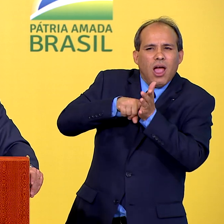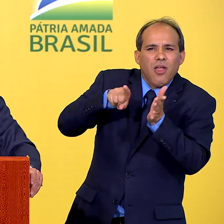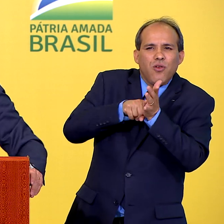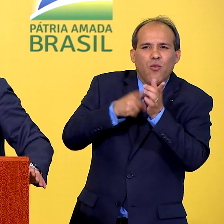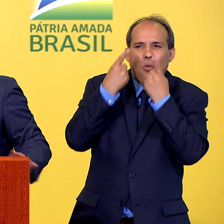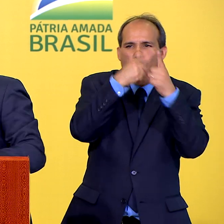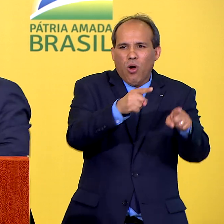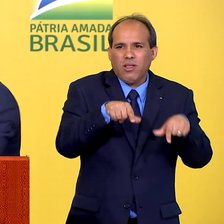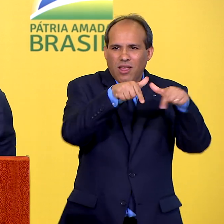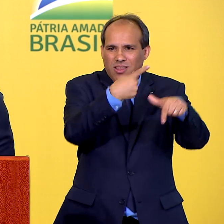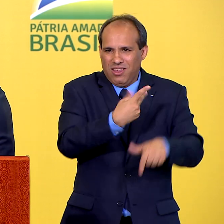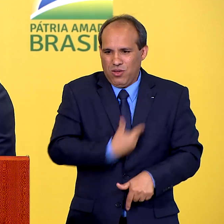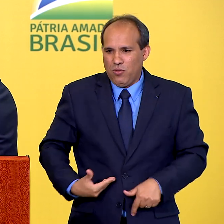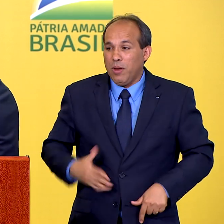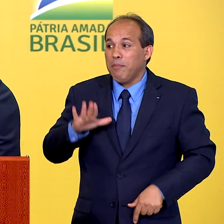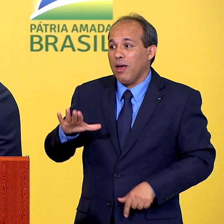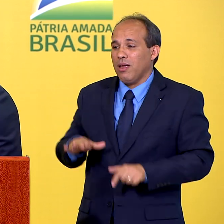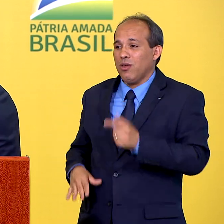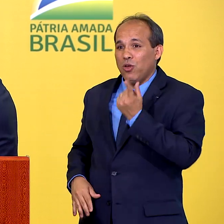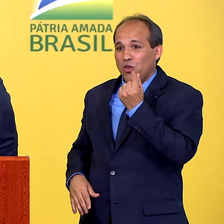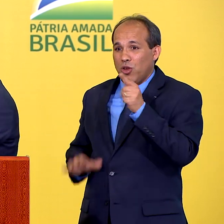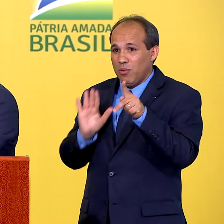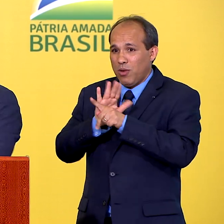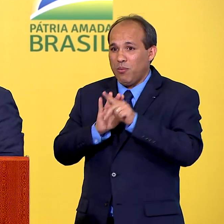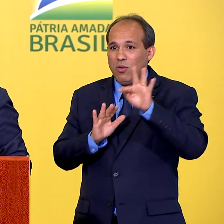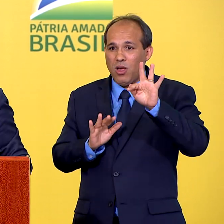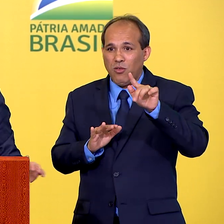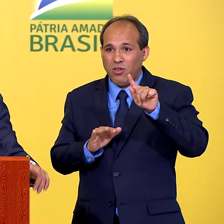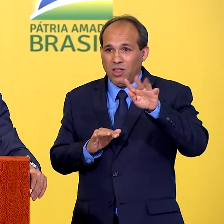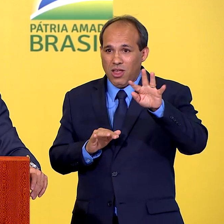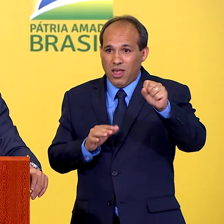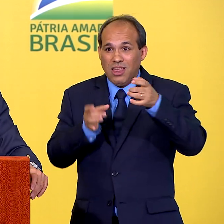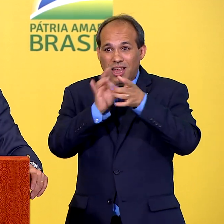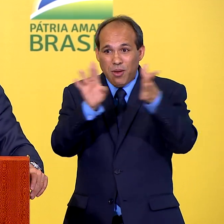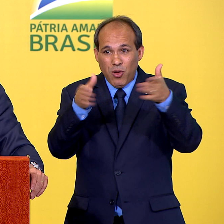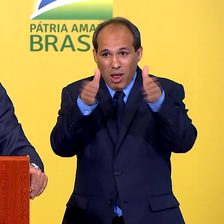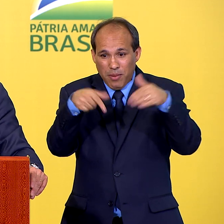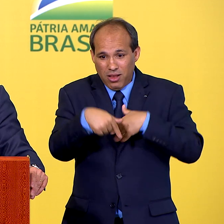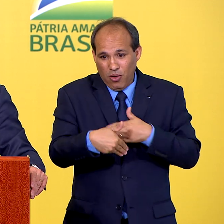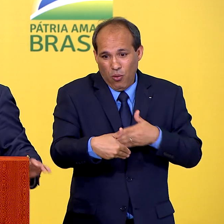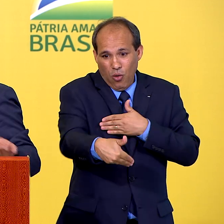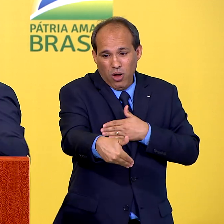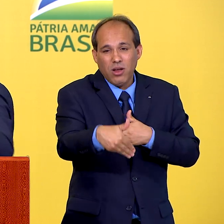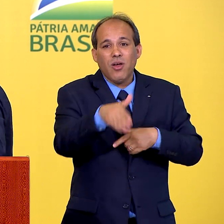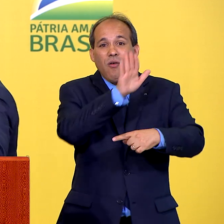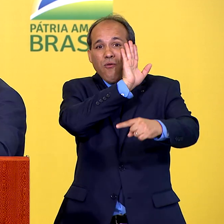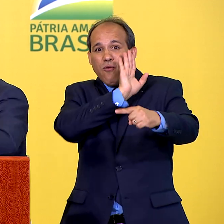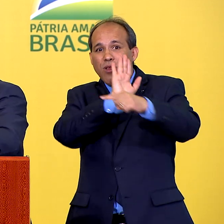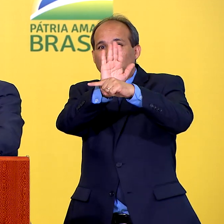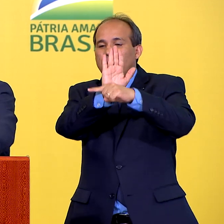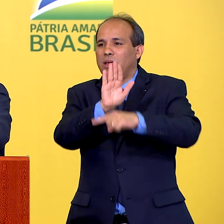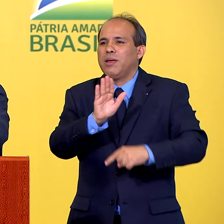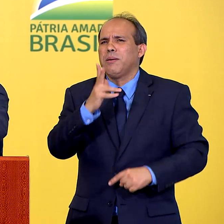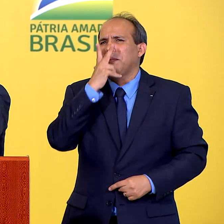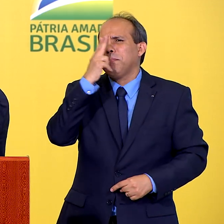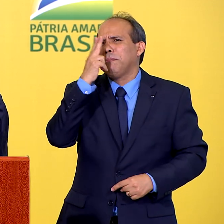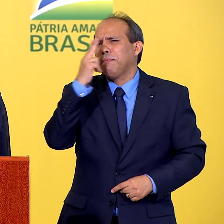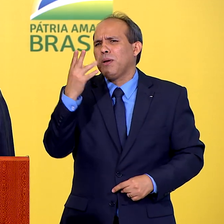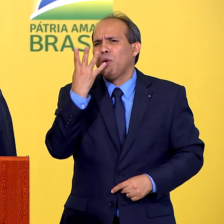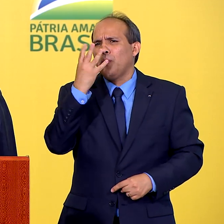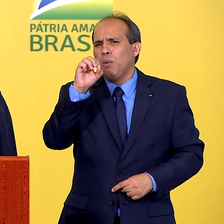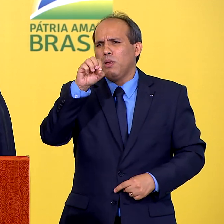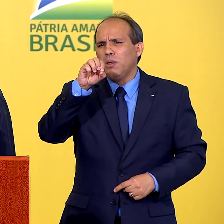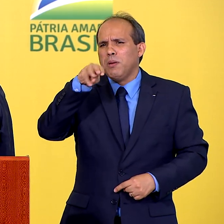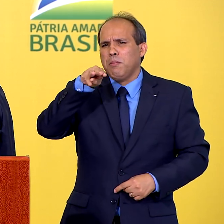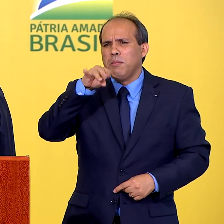do governo. Esse recurso do FGTS que vai ser liberado e que vai atender aí em torno de